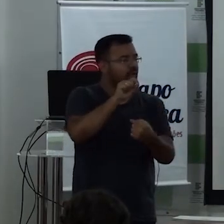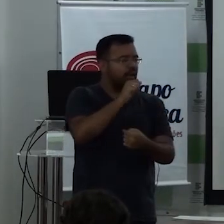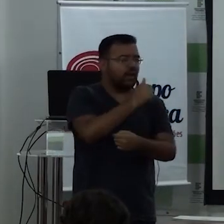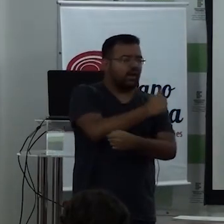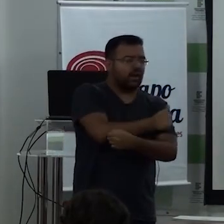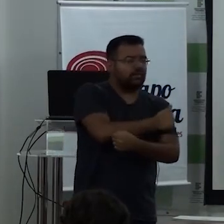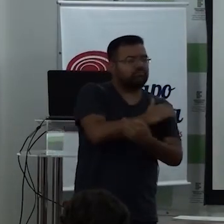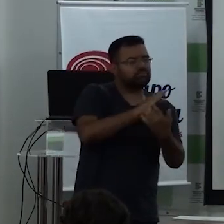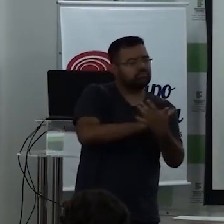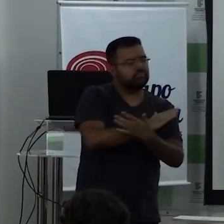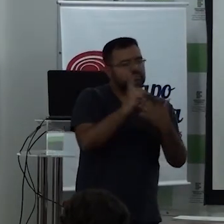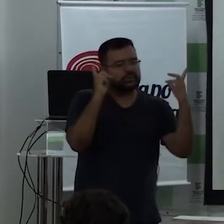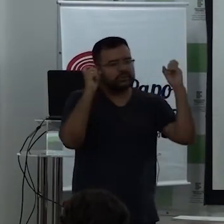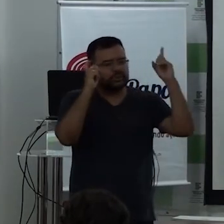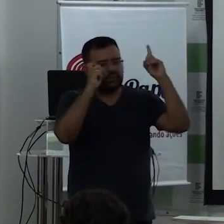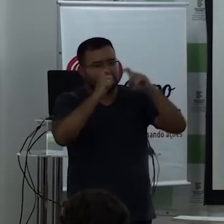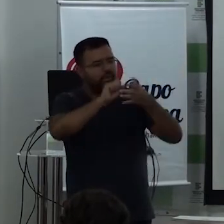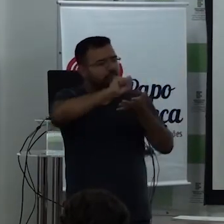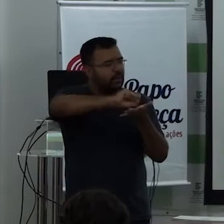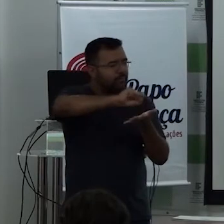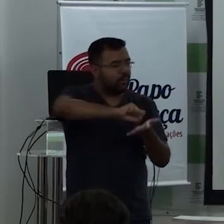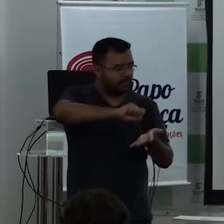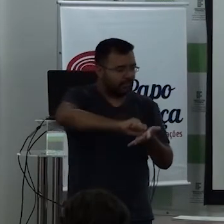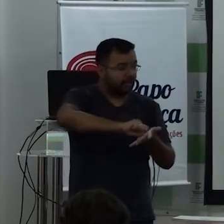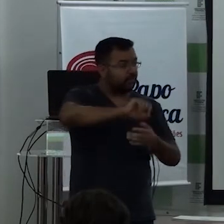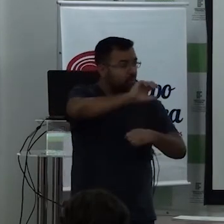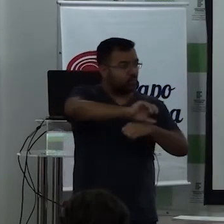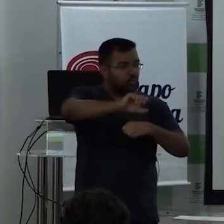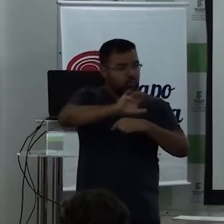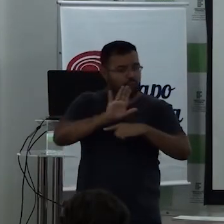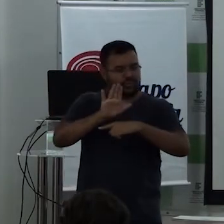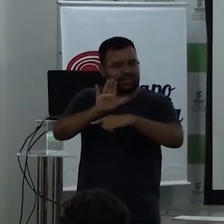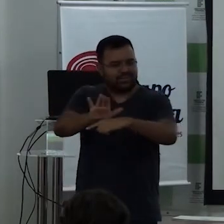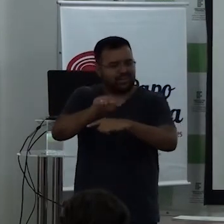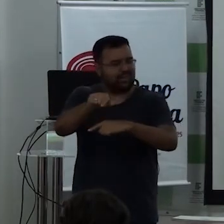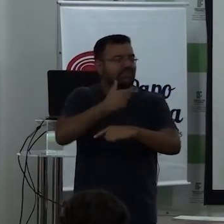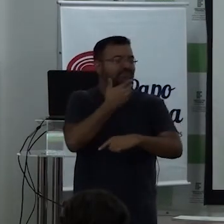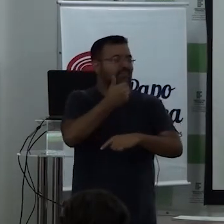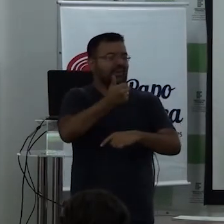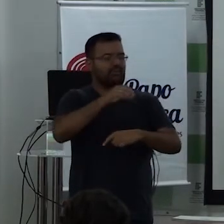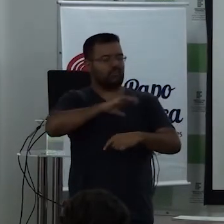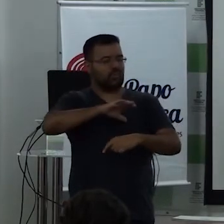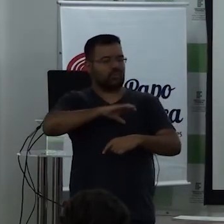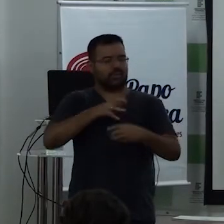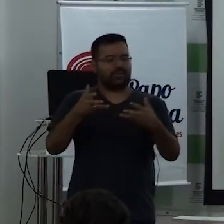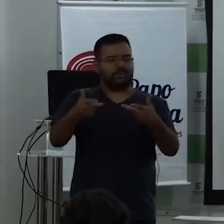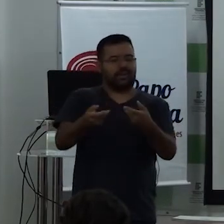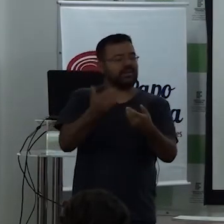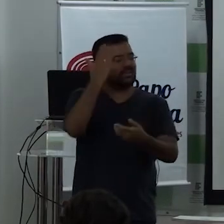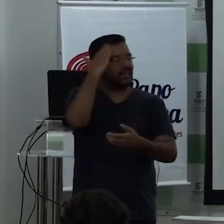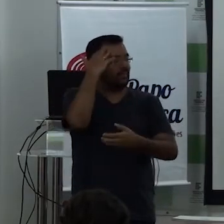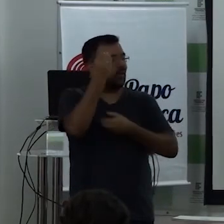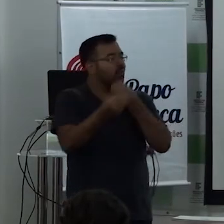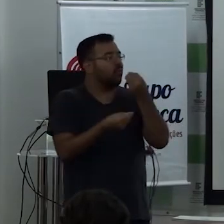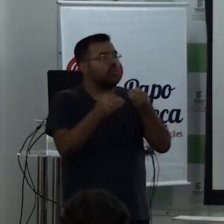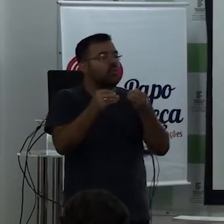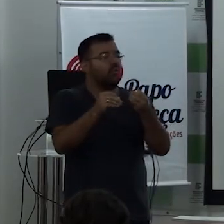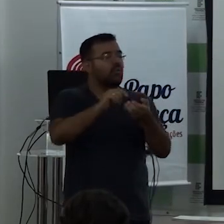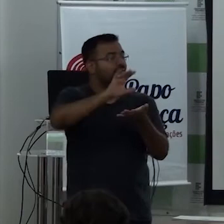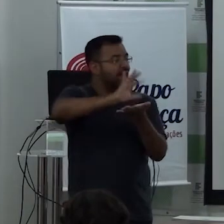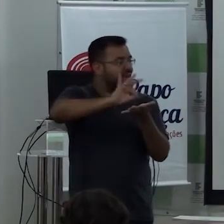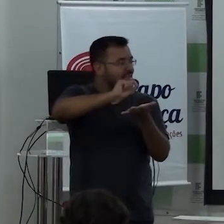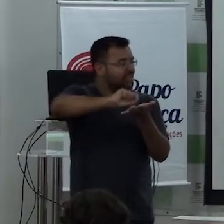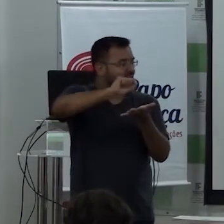alunos, professores, né, tenham uma formação de redação científica, como escrever artigo, como escrever um